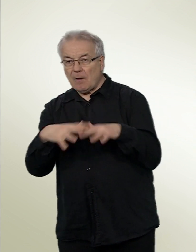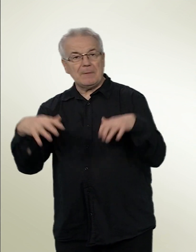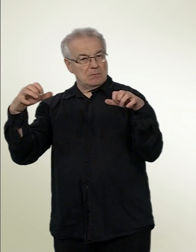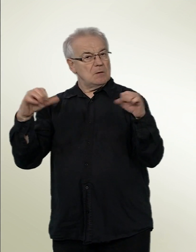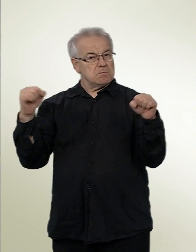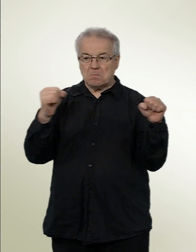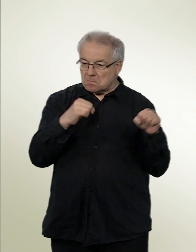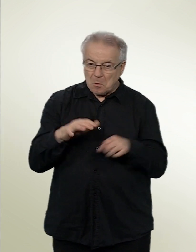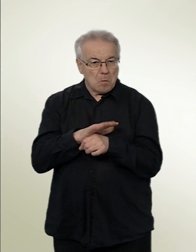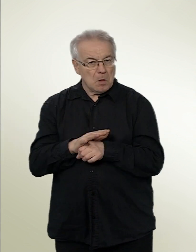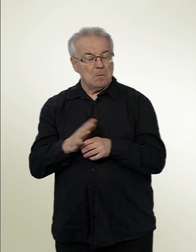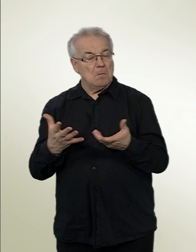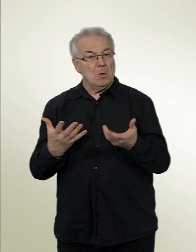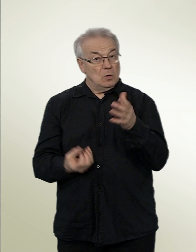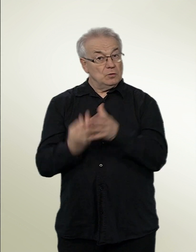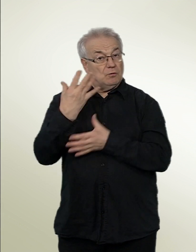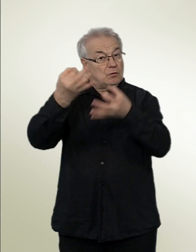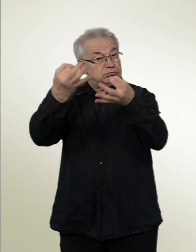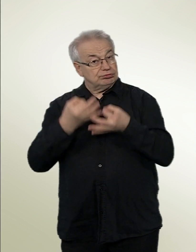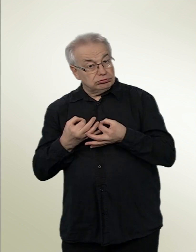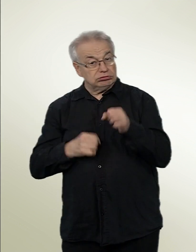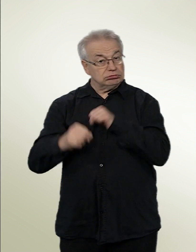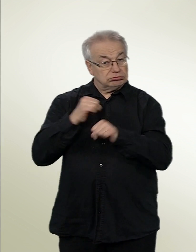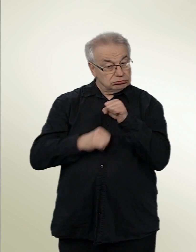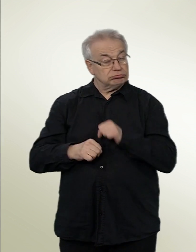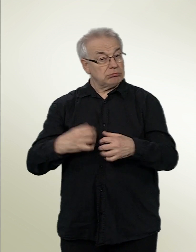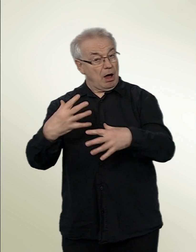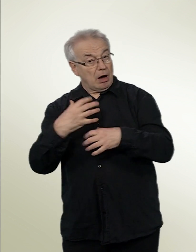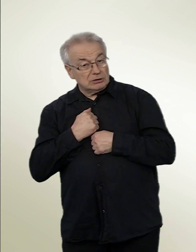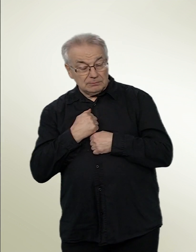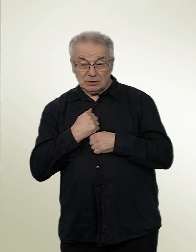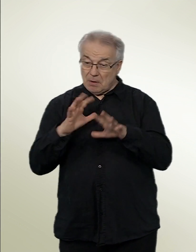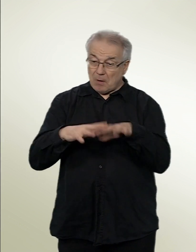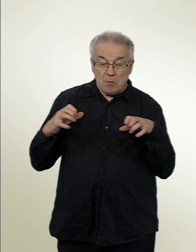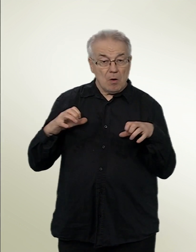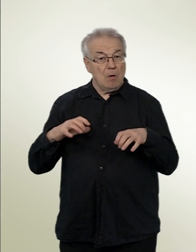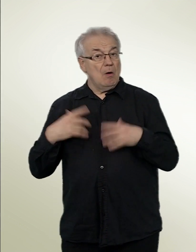du Parlement. Le nouveau régime financier a été adopté par le Parlement sans opposition.